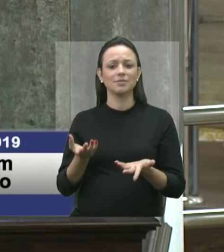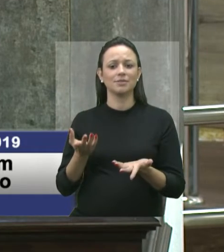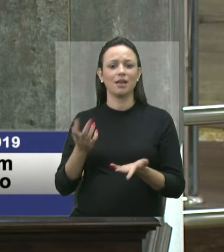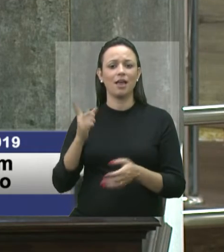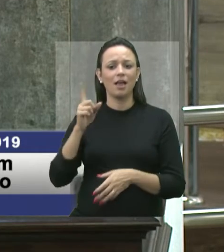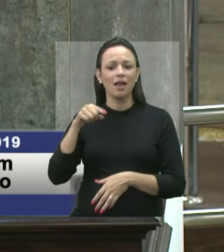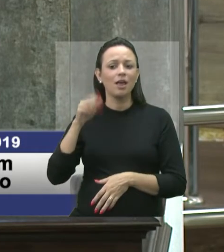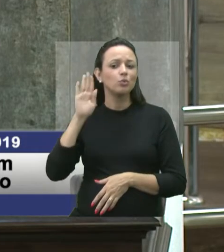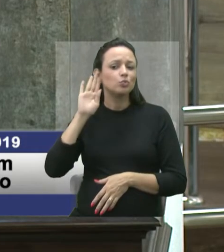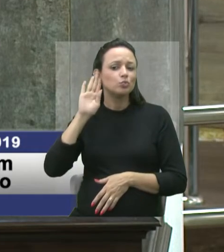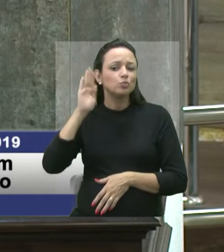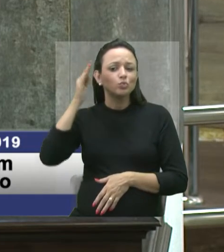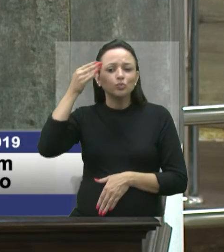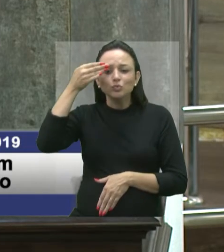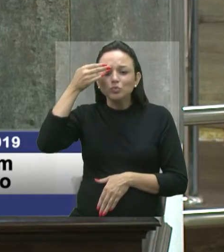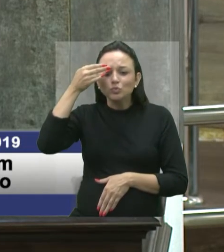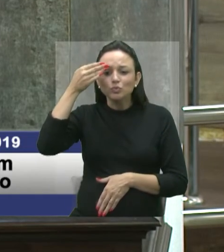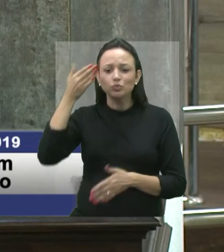cegueira.